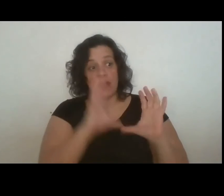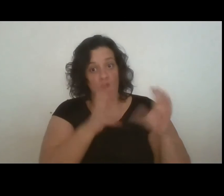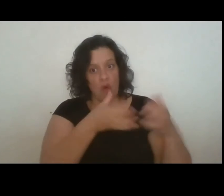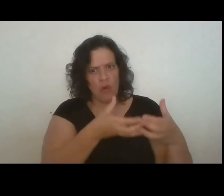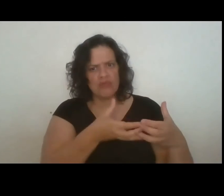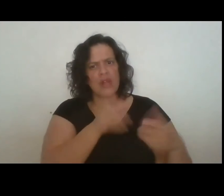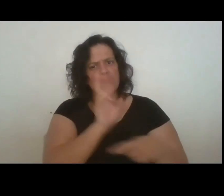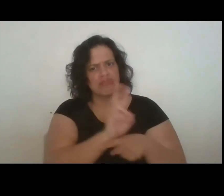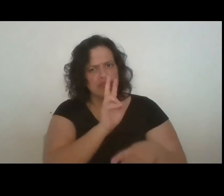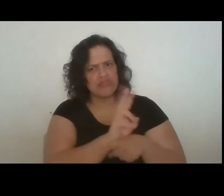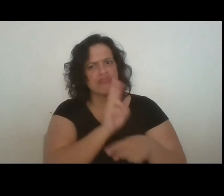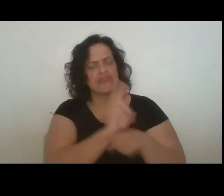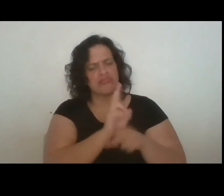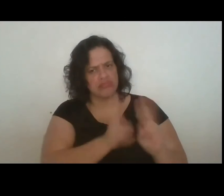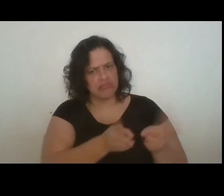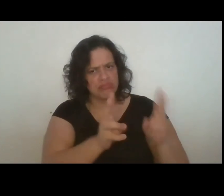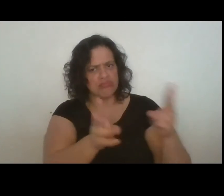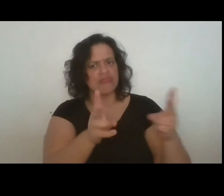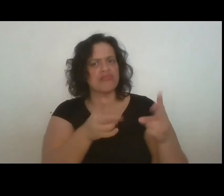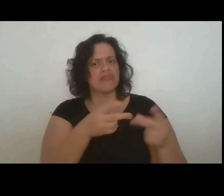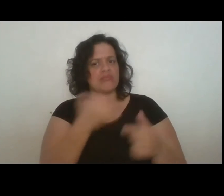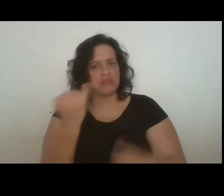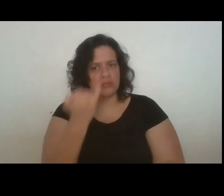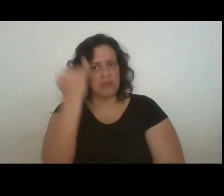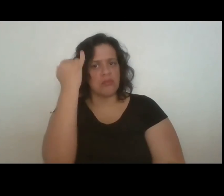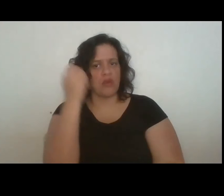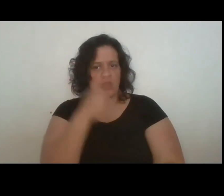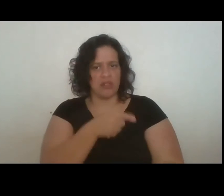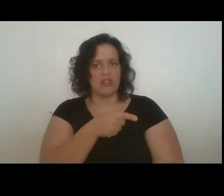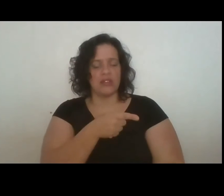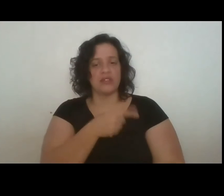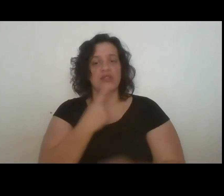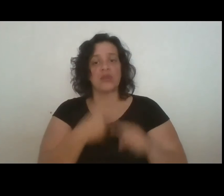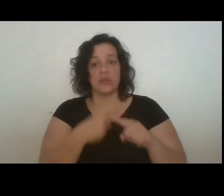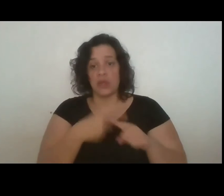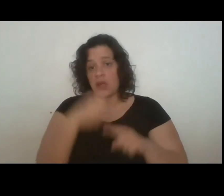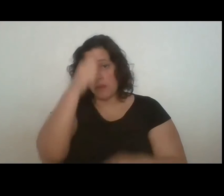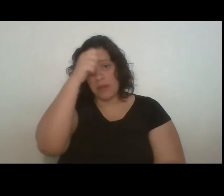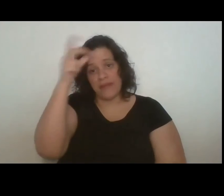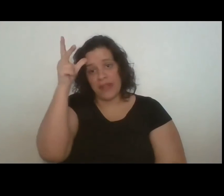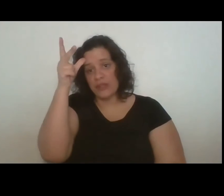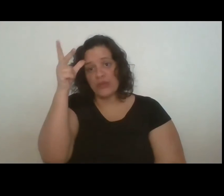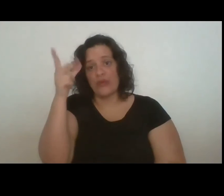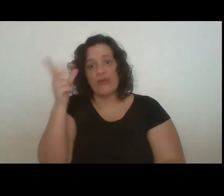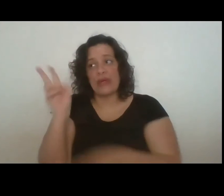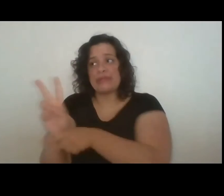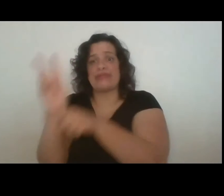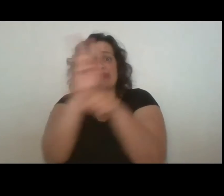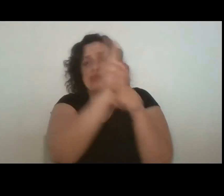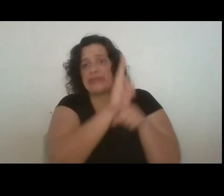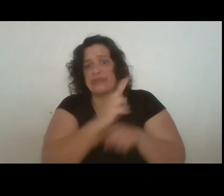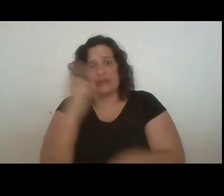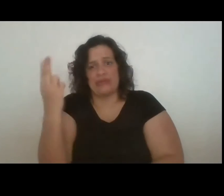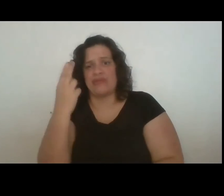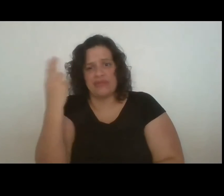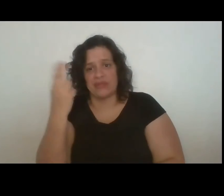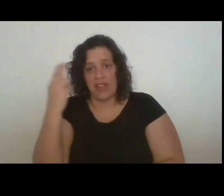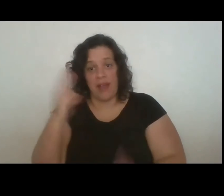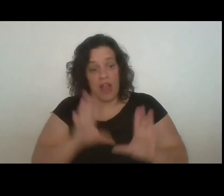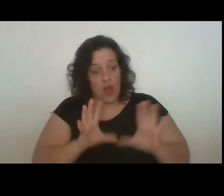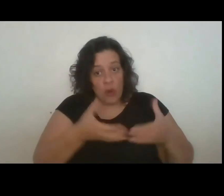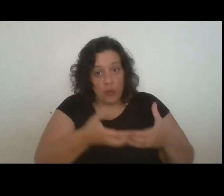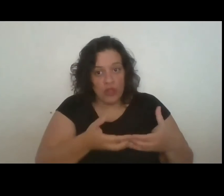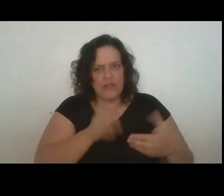dos jardins, está olhando, é muito importante, né? Porque a prefeitura não dá conta. Então, é importante essa apropriação,